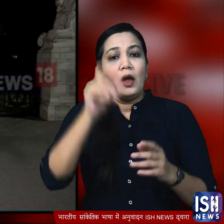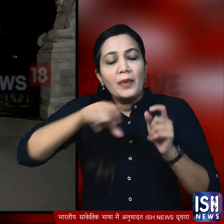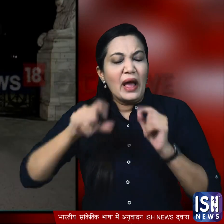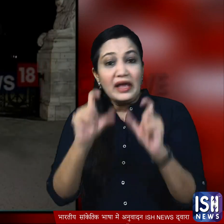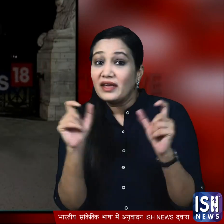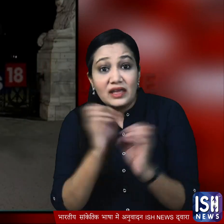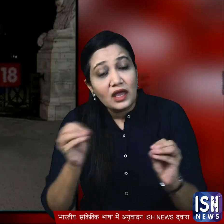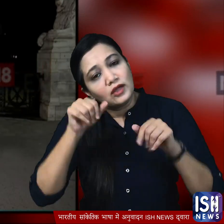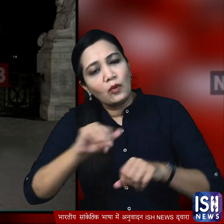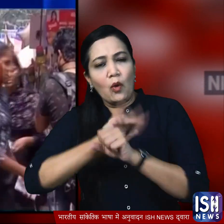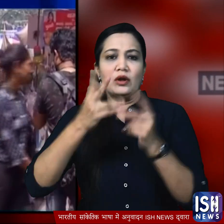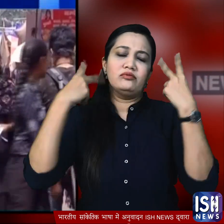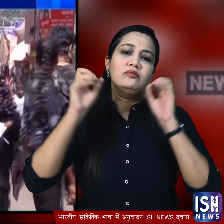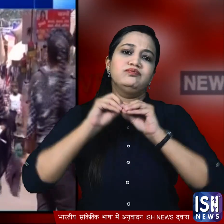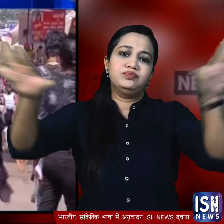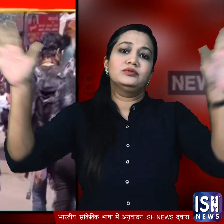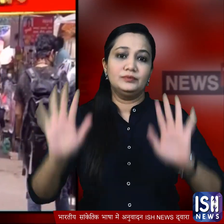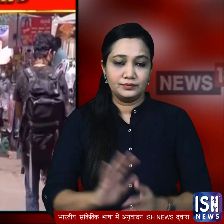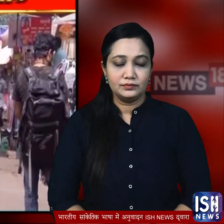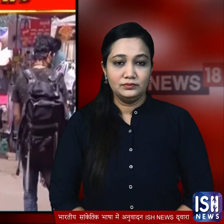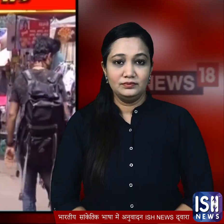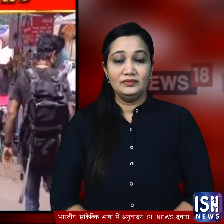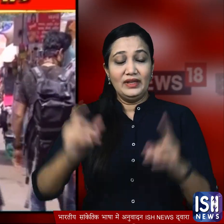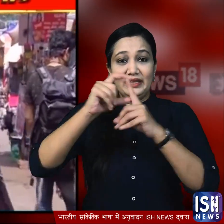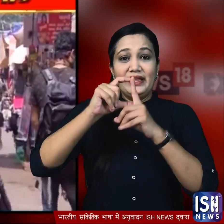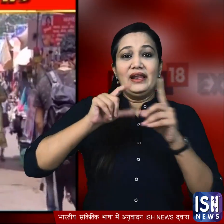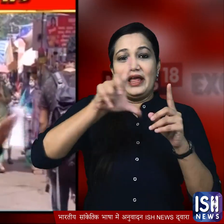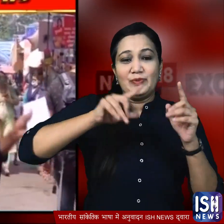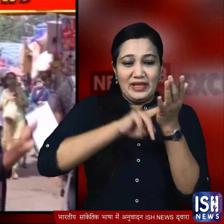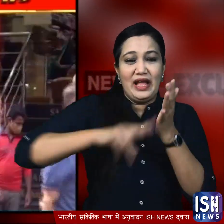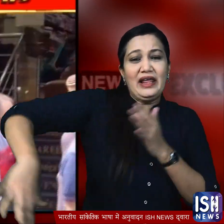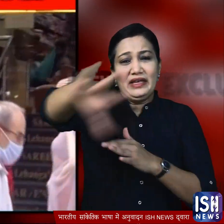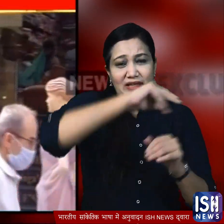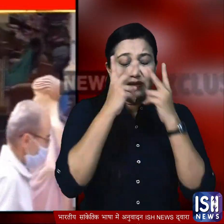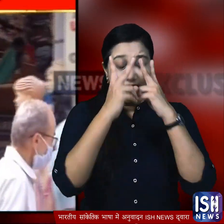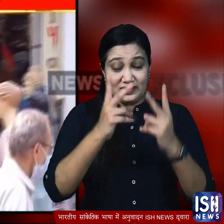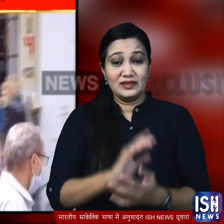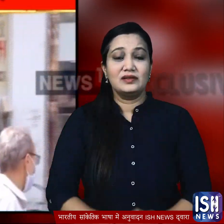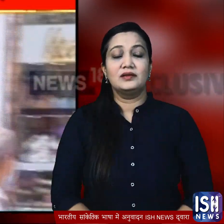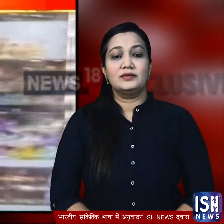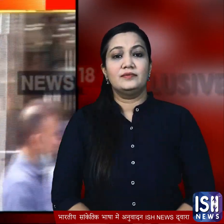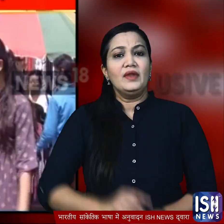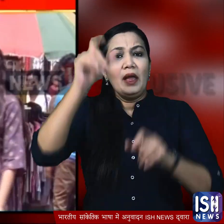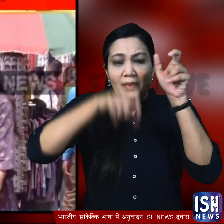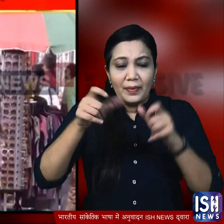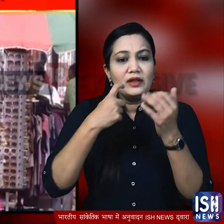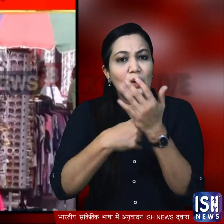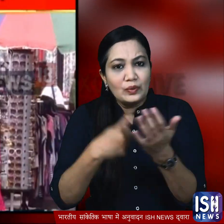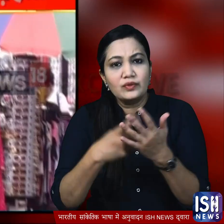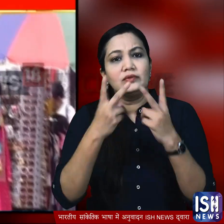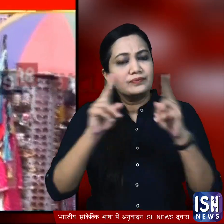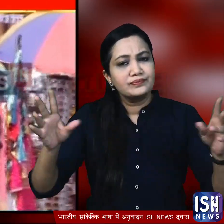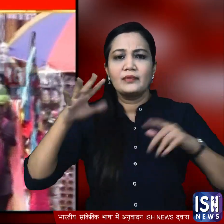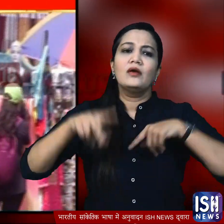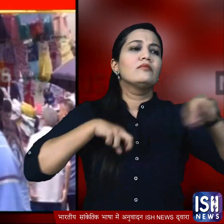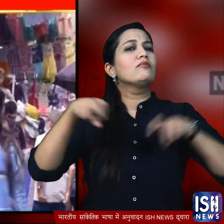सबसे बड़ी वजह बताया जा रहा है, क्योंकि दिल्ली के लाजपत नगर से जो तस्वीरें सामने आईं, उनमें ज्यादातर लोग बिना नियमों की परवाह